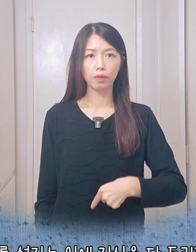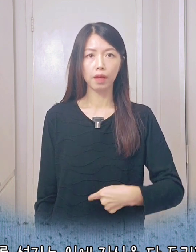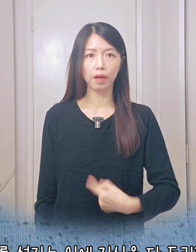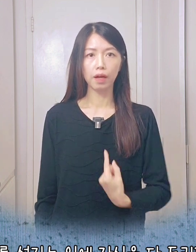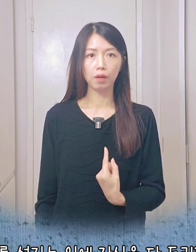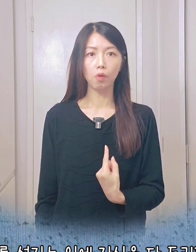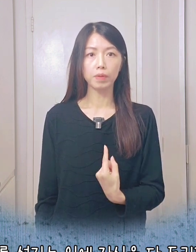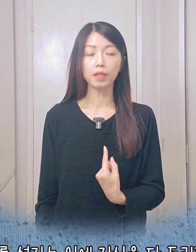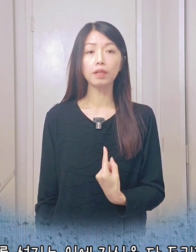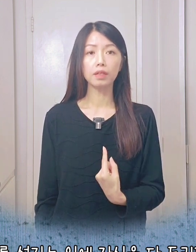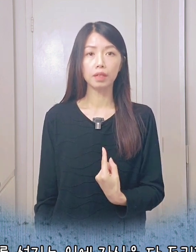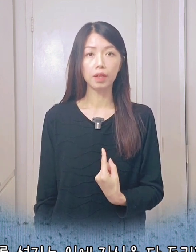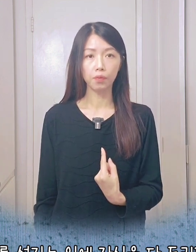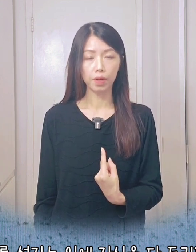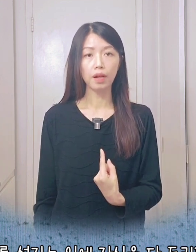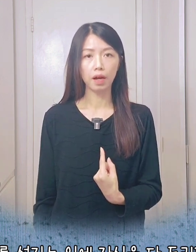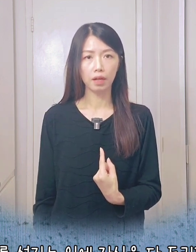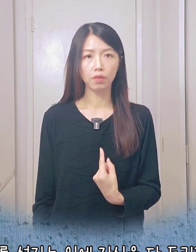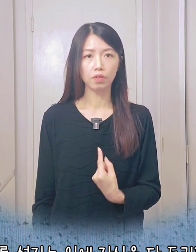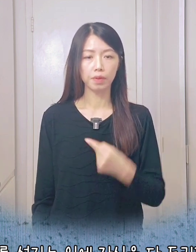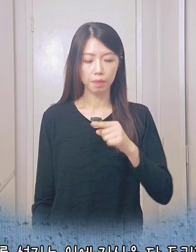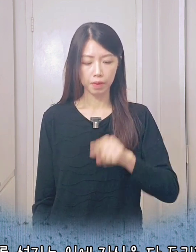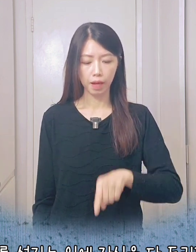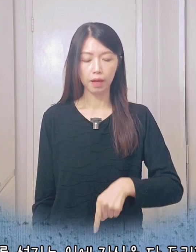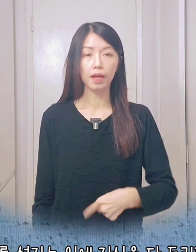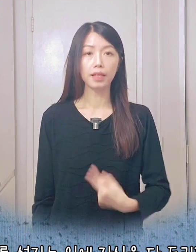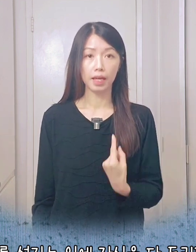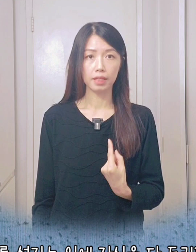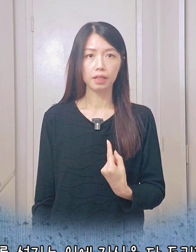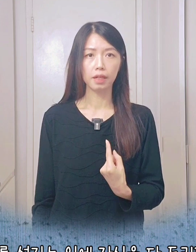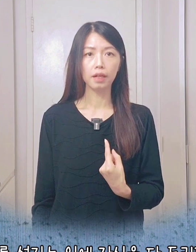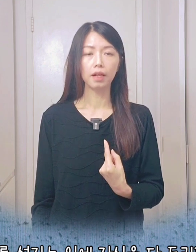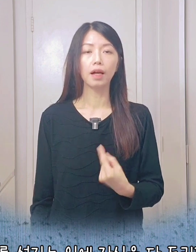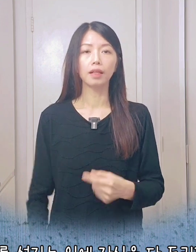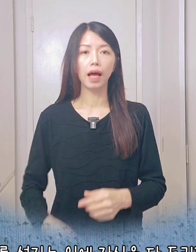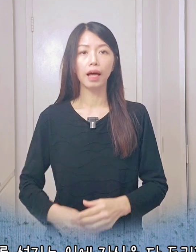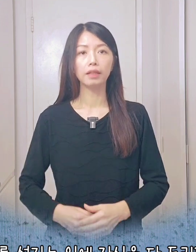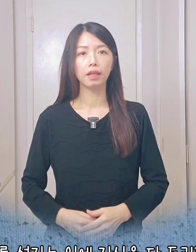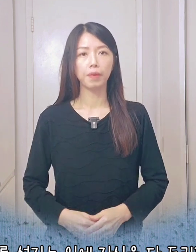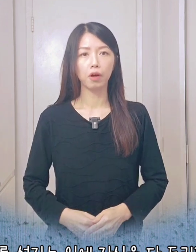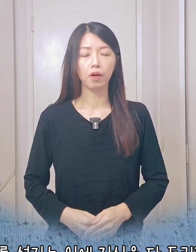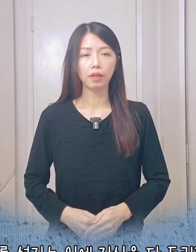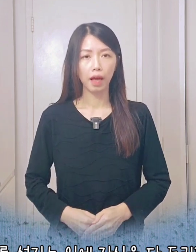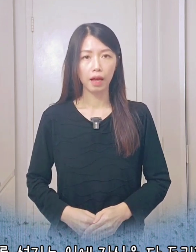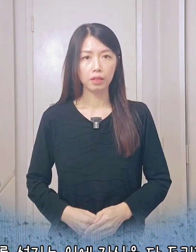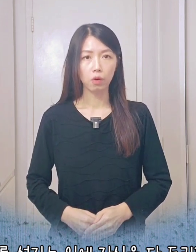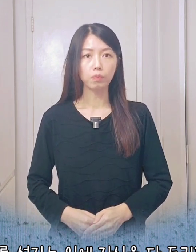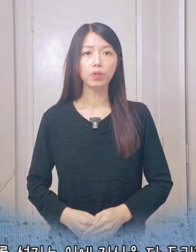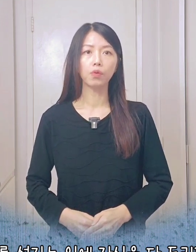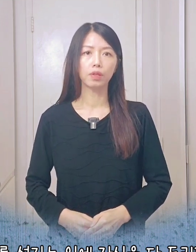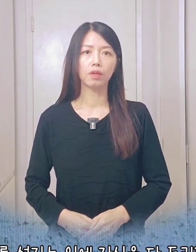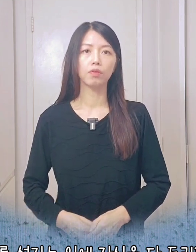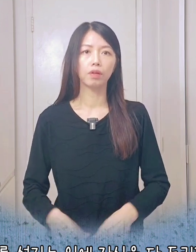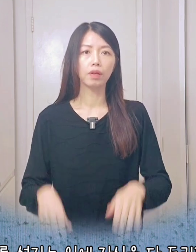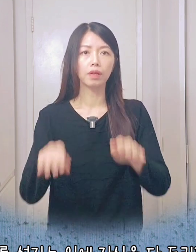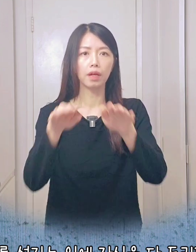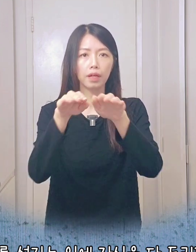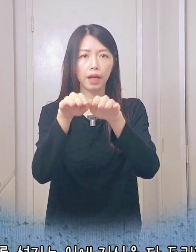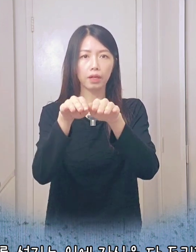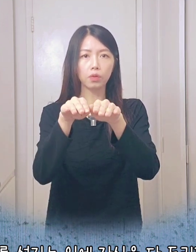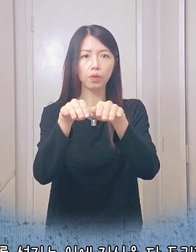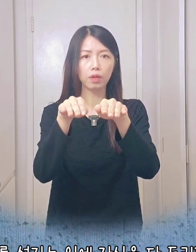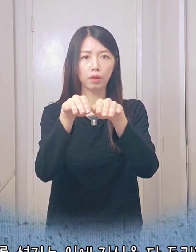바퀴 돌렸다가 검지 끝이 위를 향하게 해주시면 됩니다. 자신을 다 드리며. 다, 전부라고 하는 뜻의